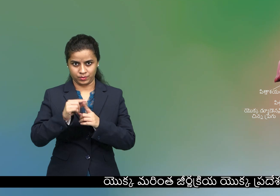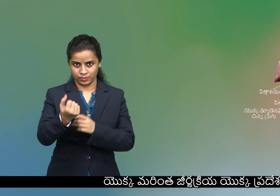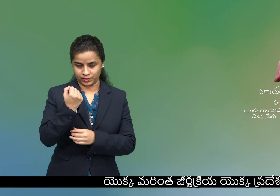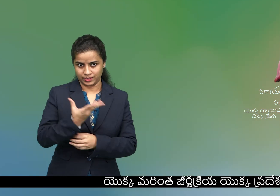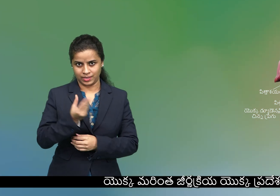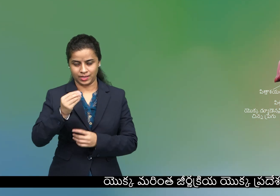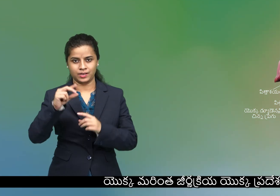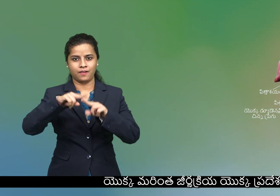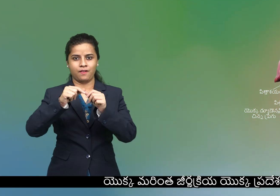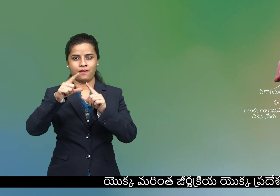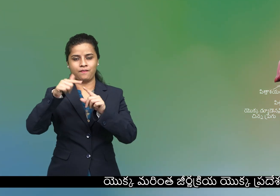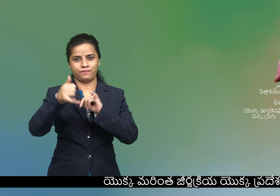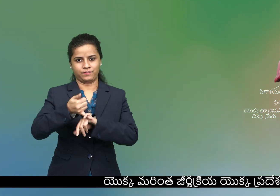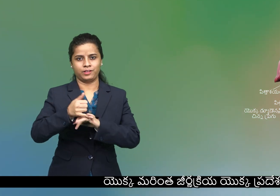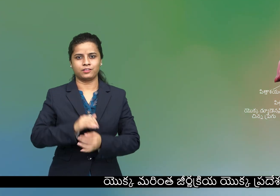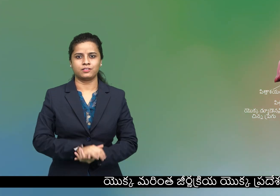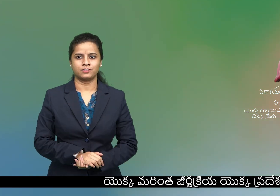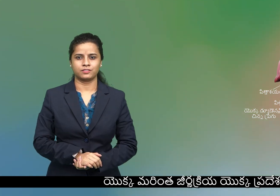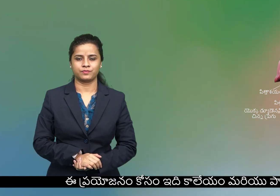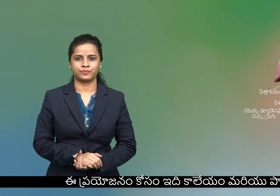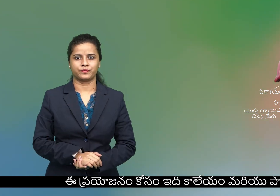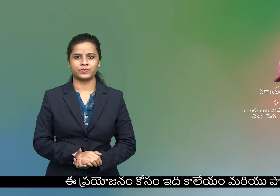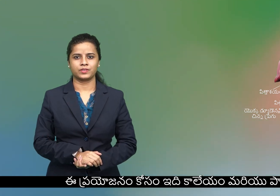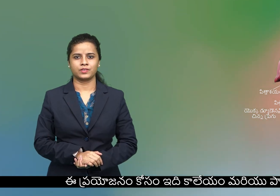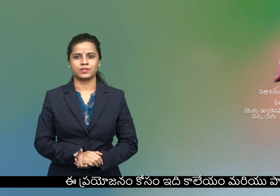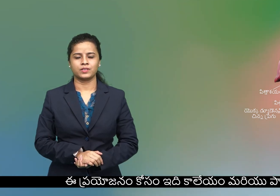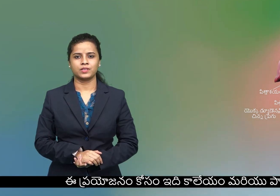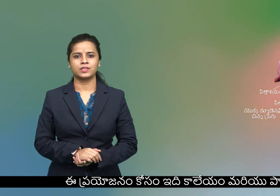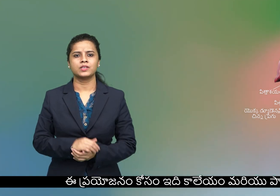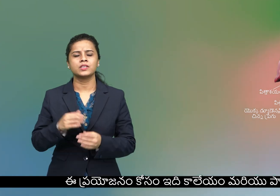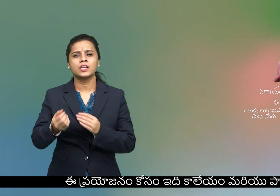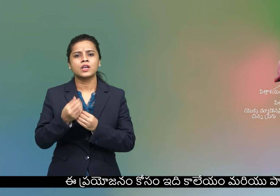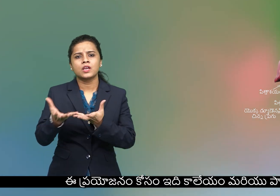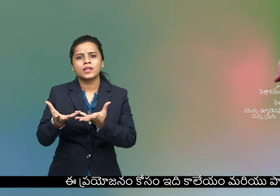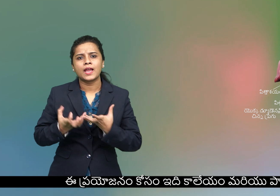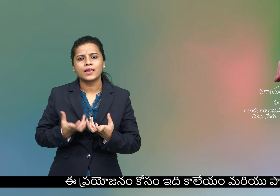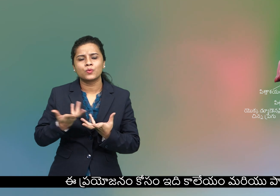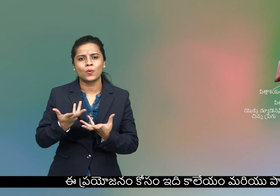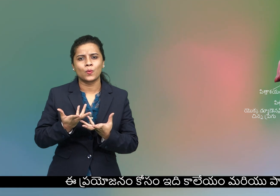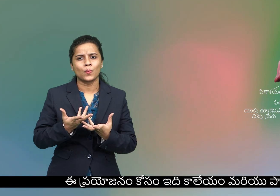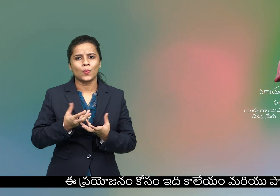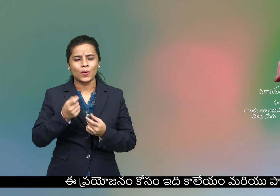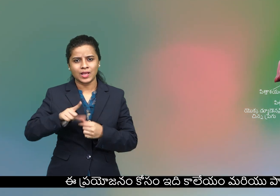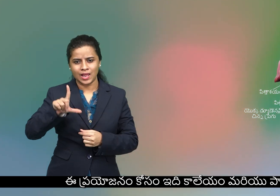మరింత జీర్ణక్రియ యొక్క ప్రదేశం. ఈ ప్రయోజనం కోసం ఇది కాలేయం మరియు ప్యాంక్రియాస్